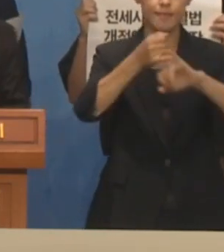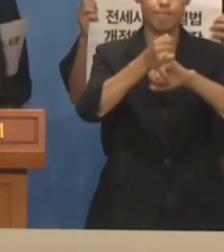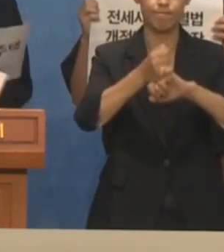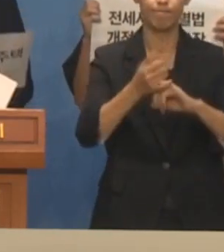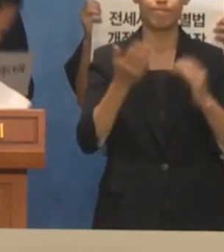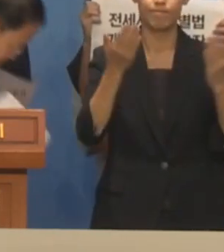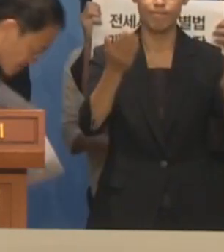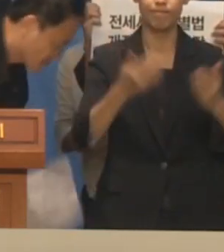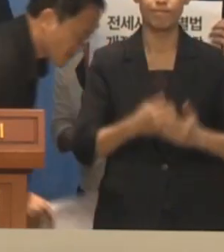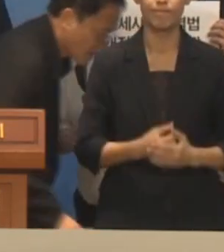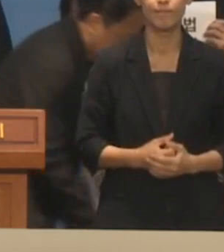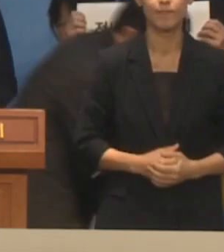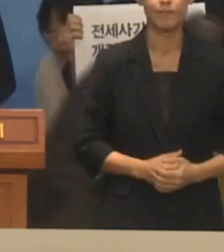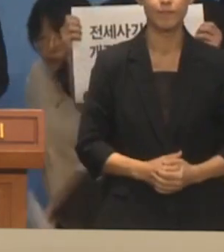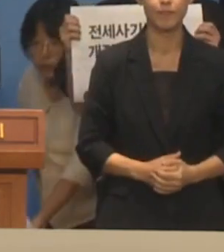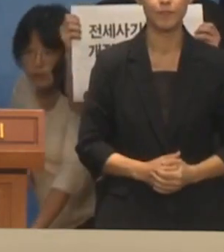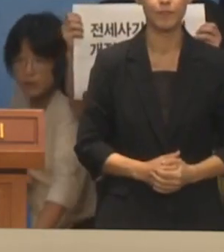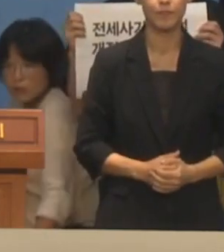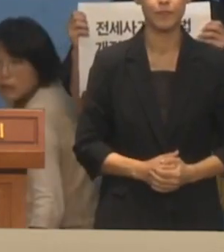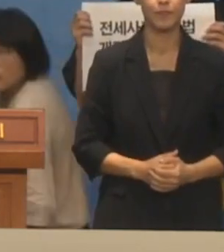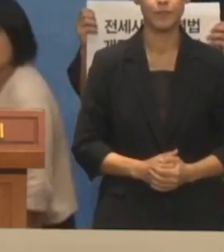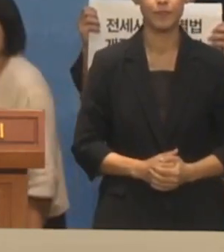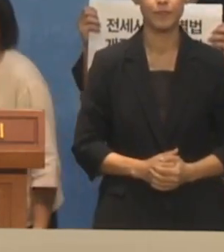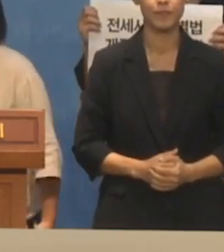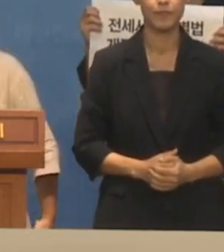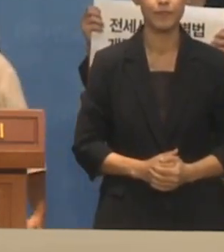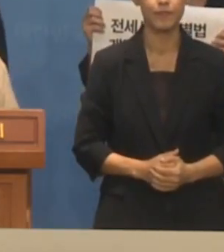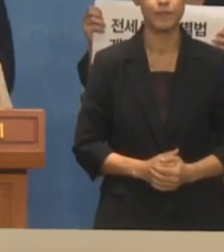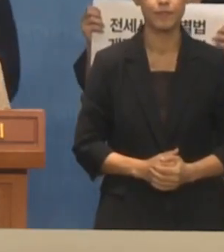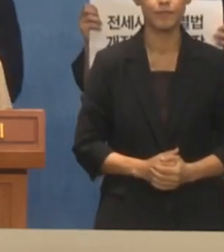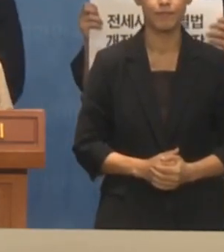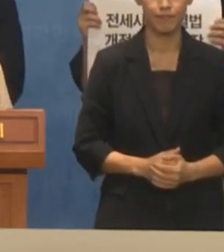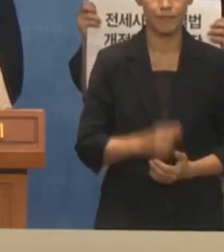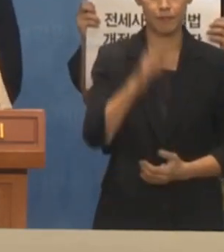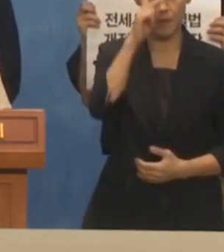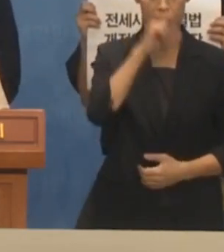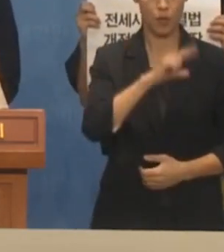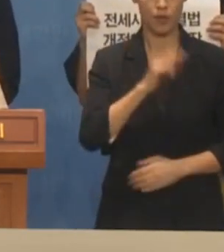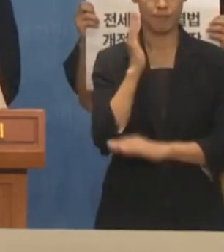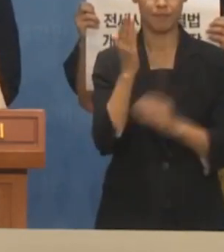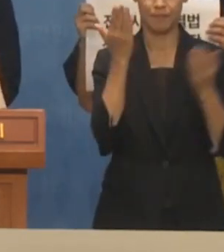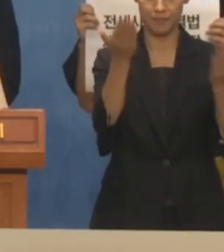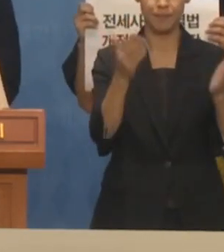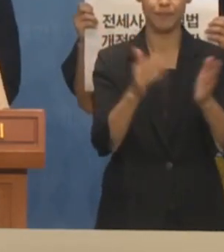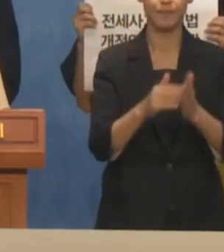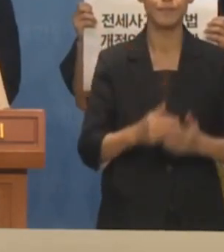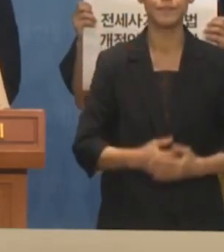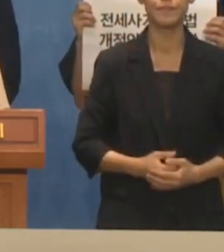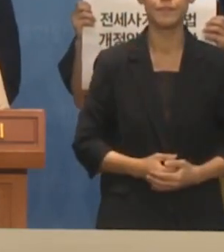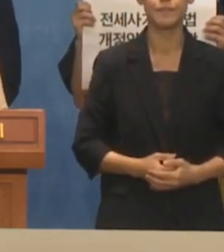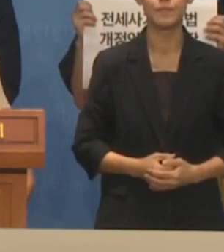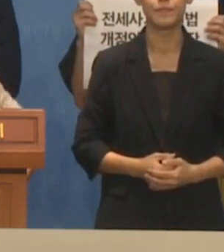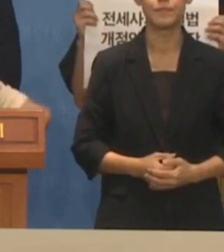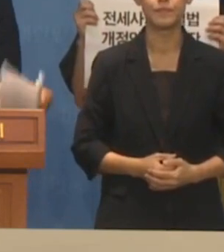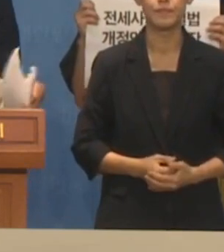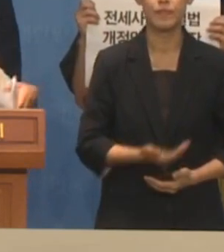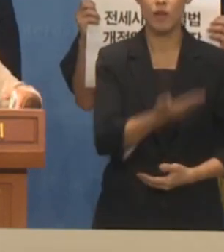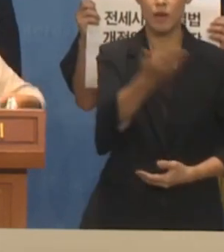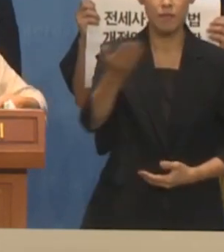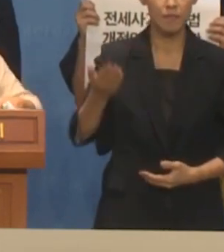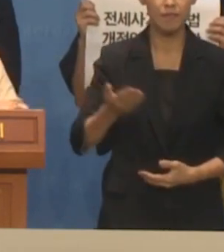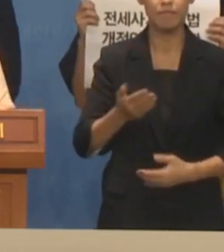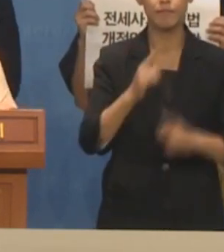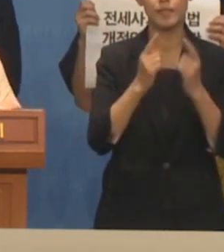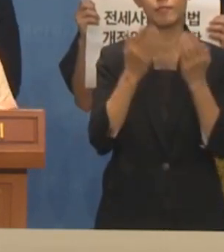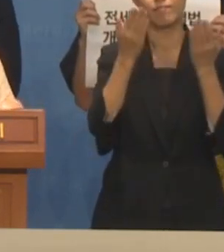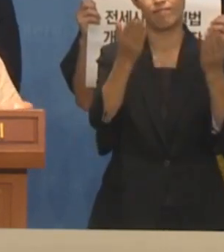감사합니다. 네, 박주민 의원님의 발언 들었습니다. 기자님들께 한 가지